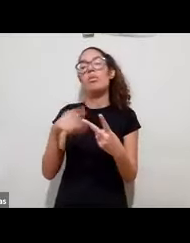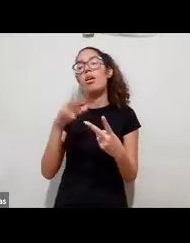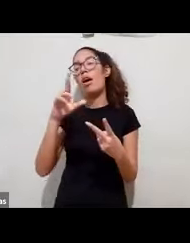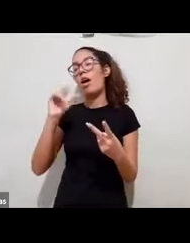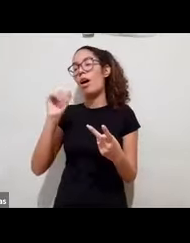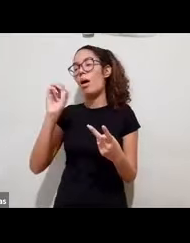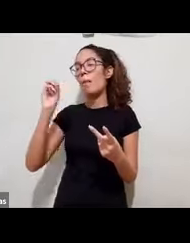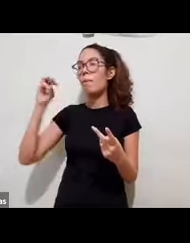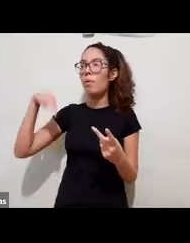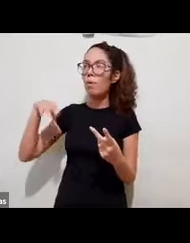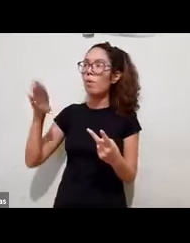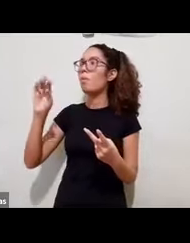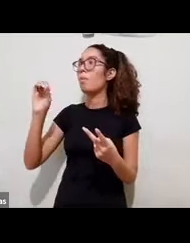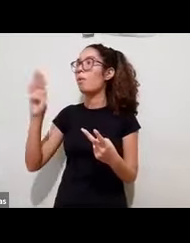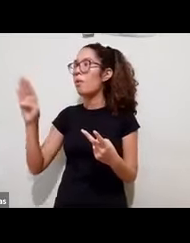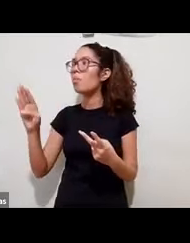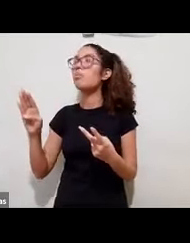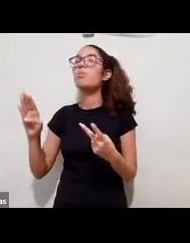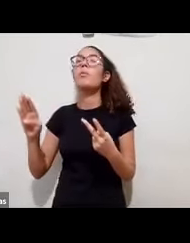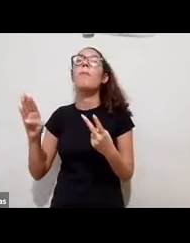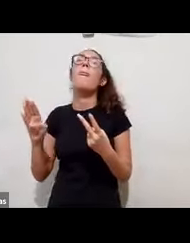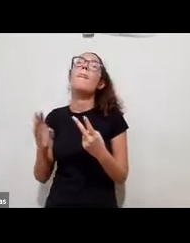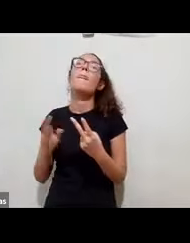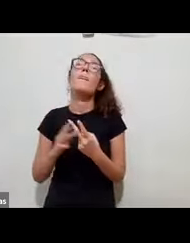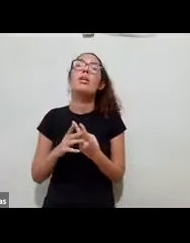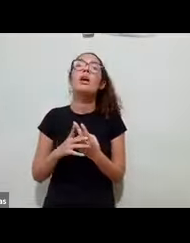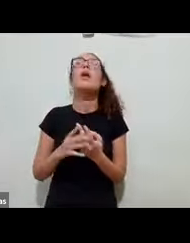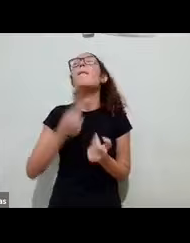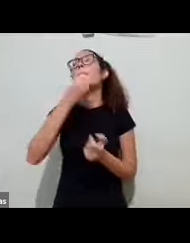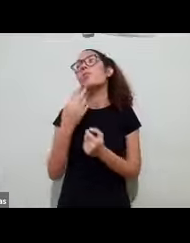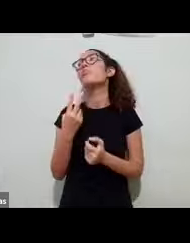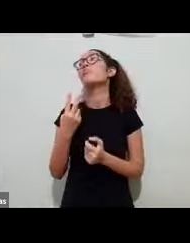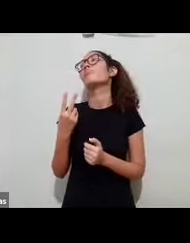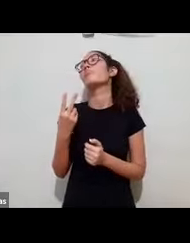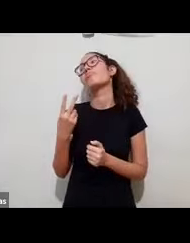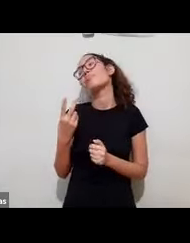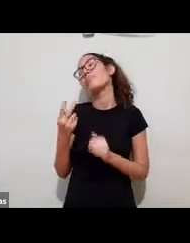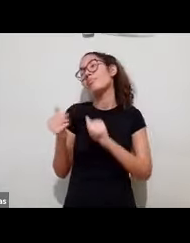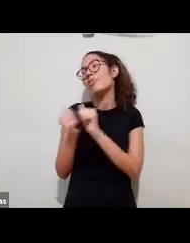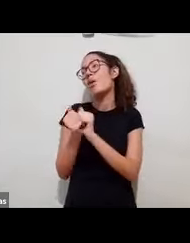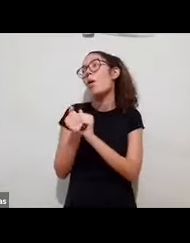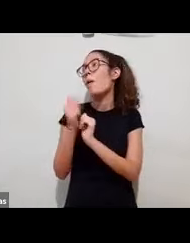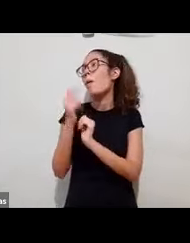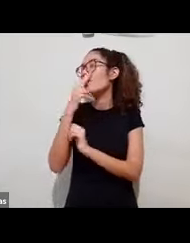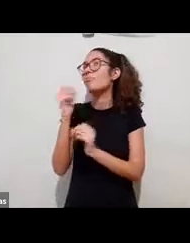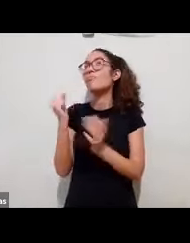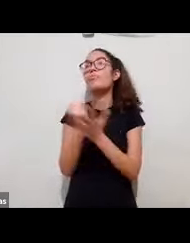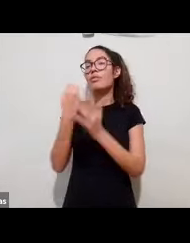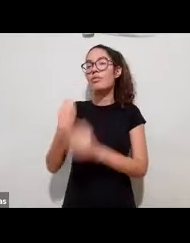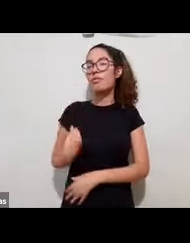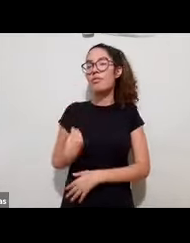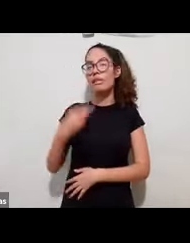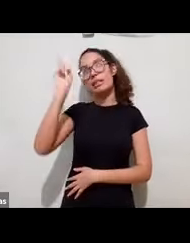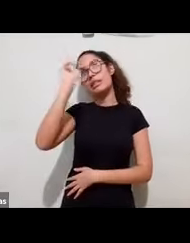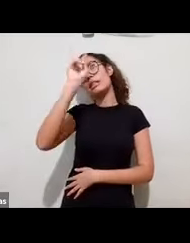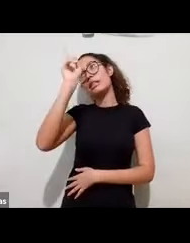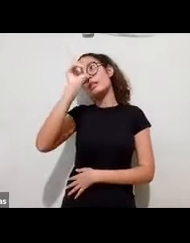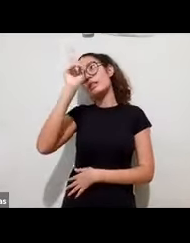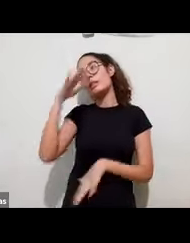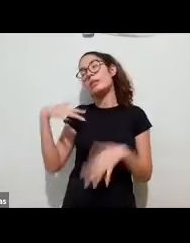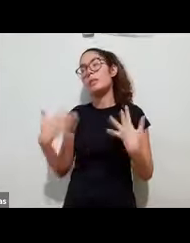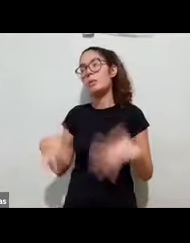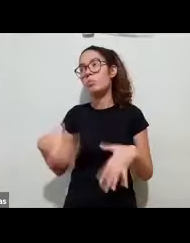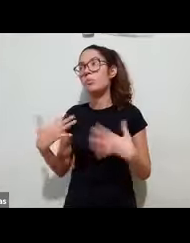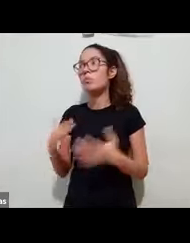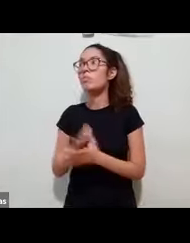estudantil, então é muito simbólico estar aqui com vocês, né? Depois de tantos anos, estamos juntos aqui na luta. Esté,